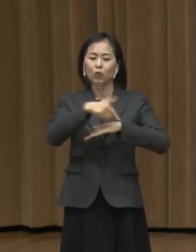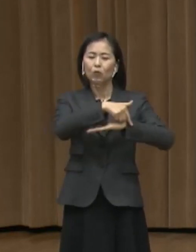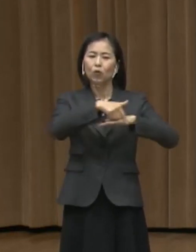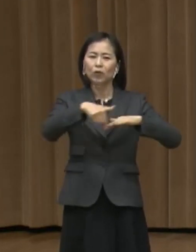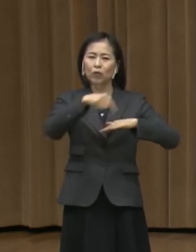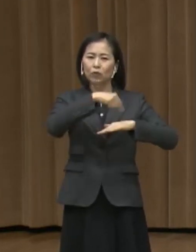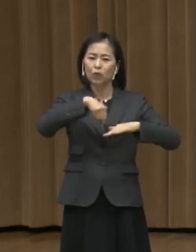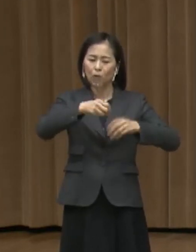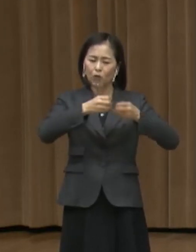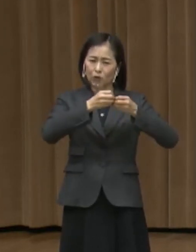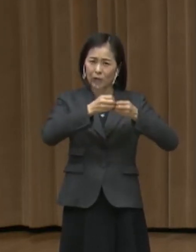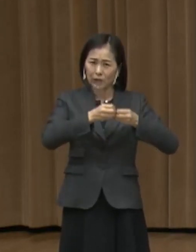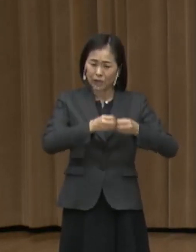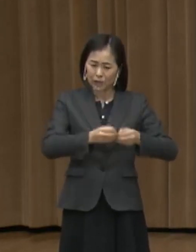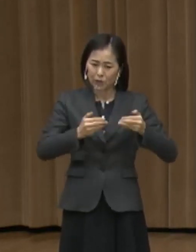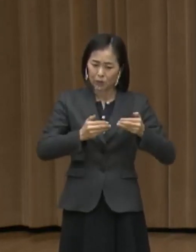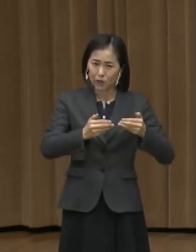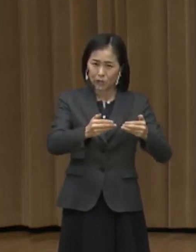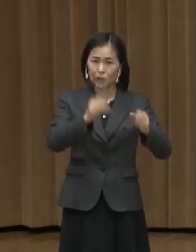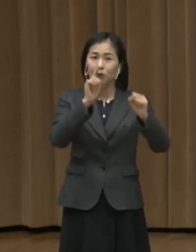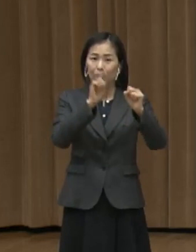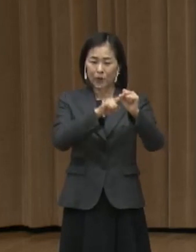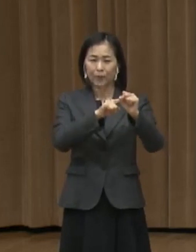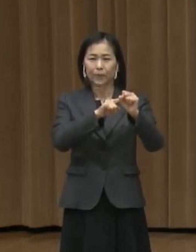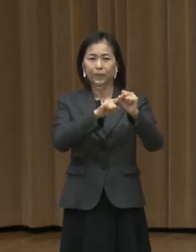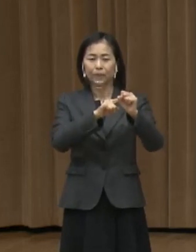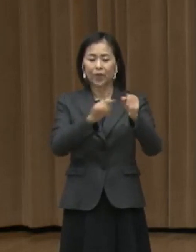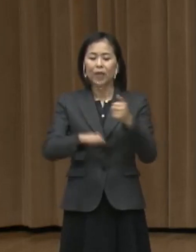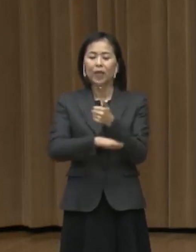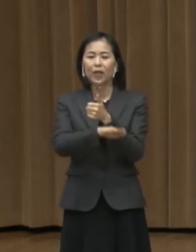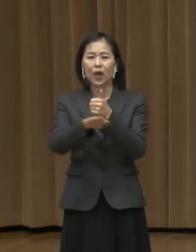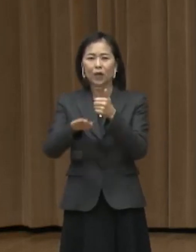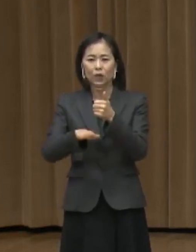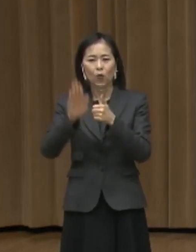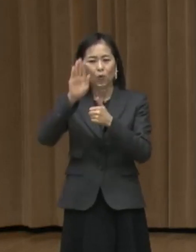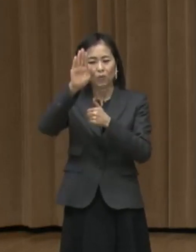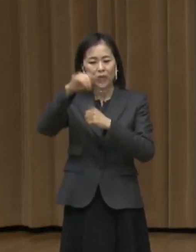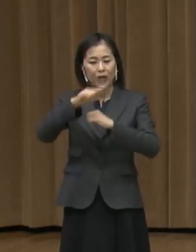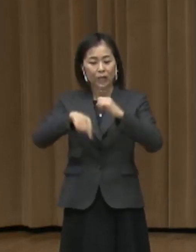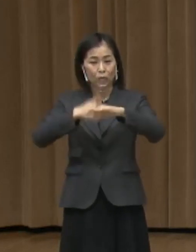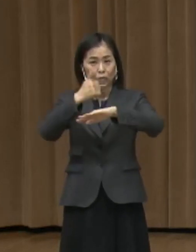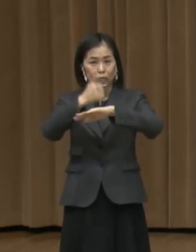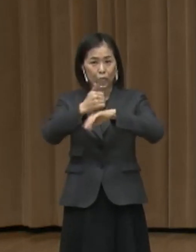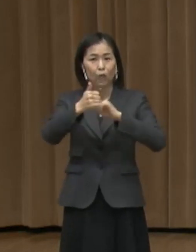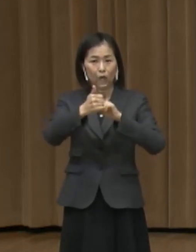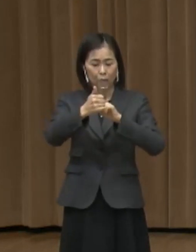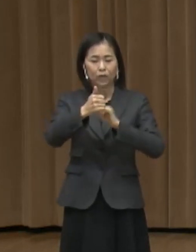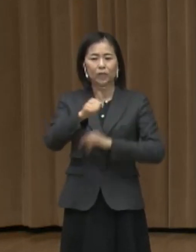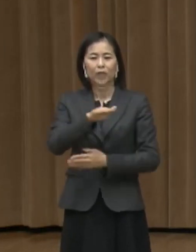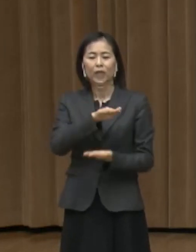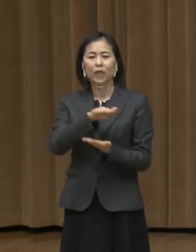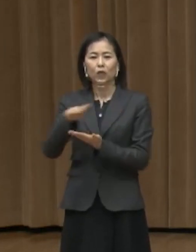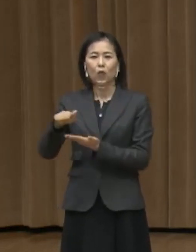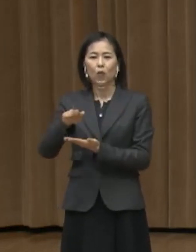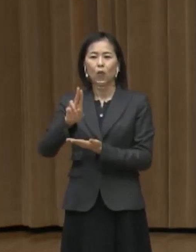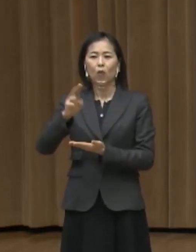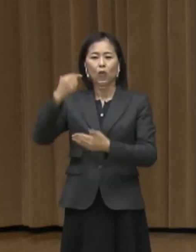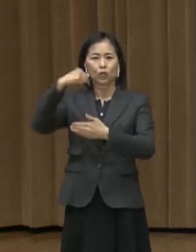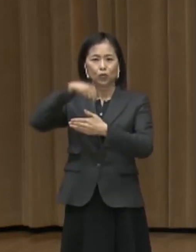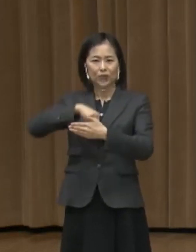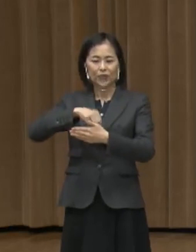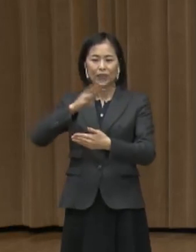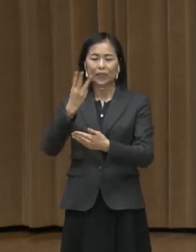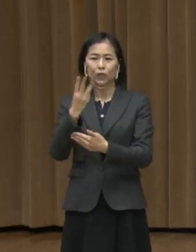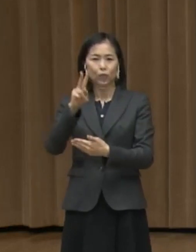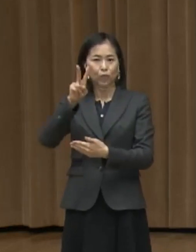トを具体的に推進するにあたり、環境未来局長に横内由里を登